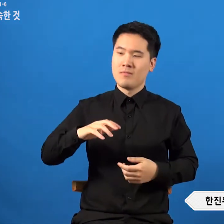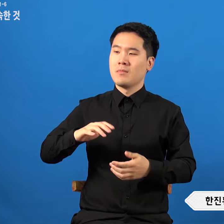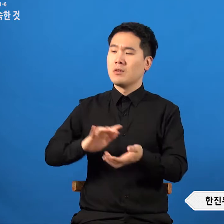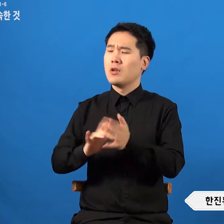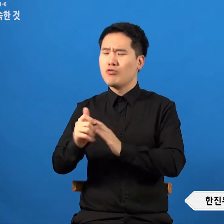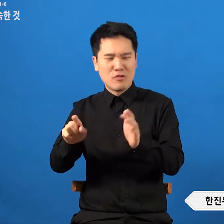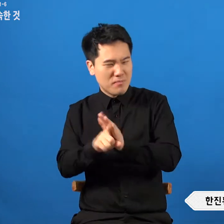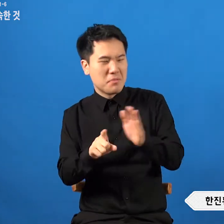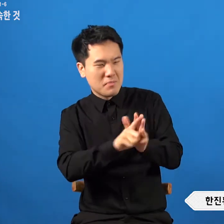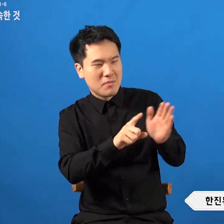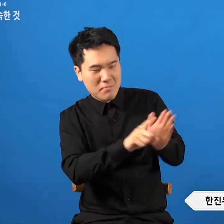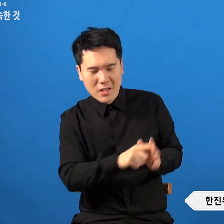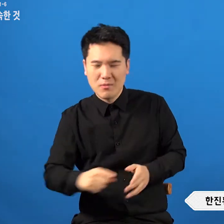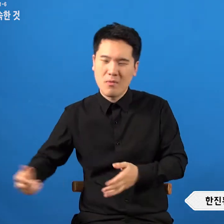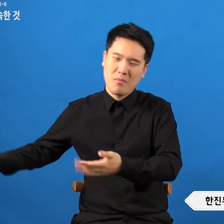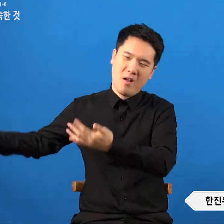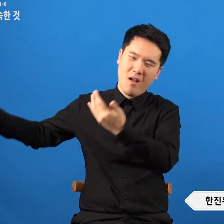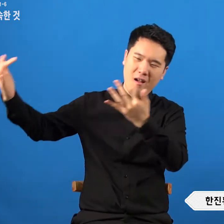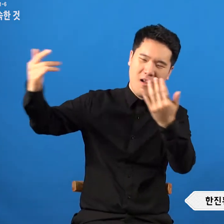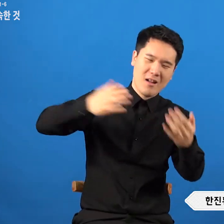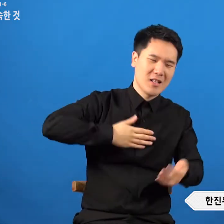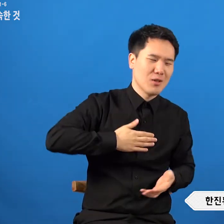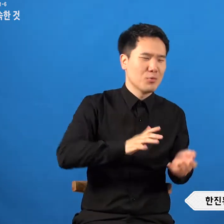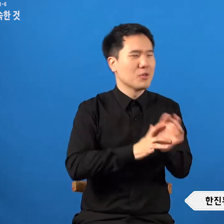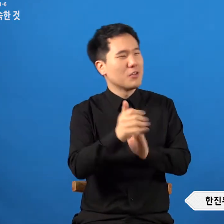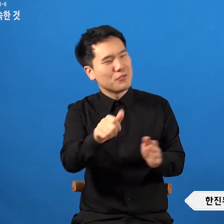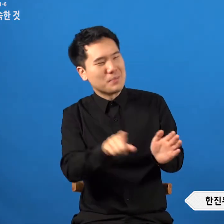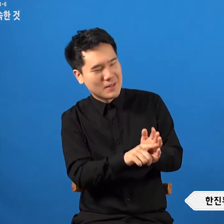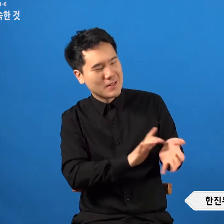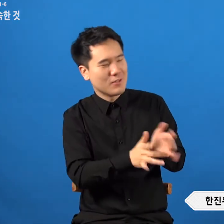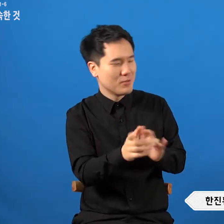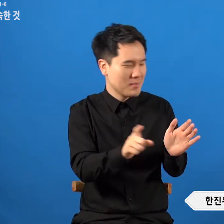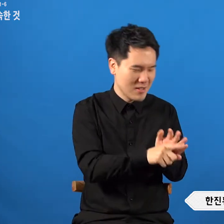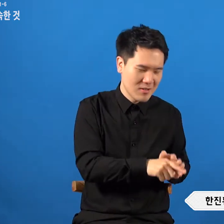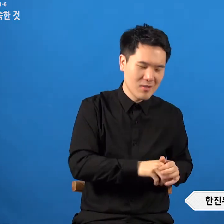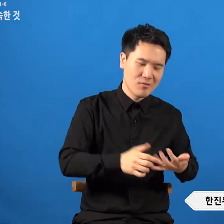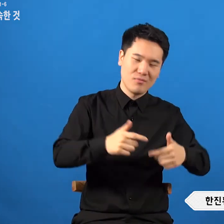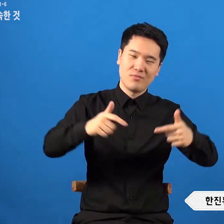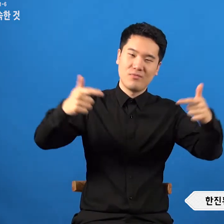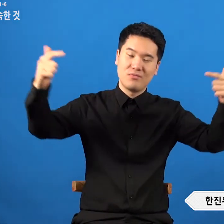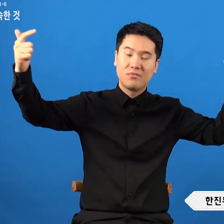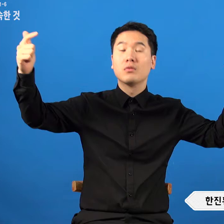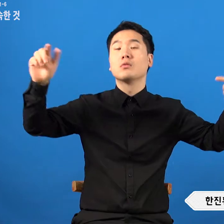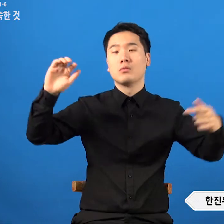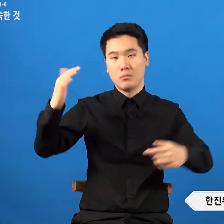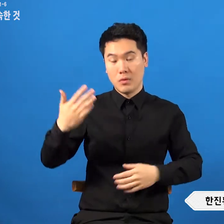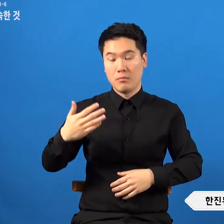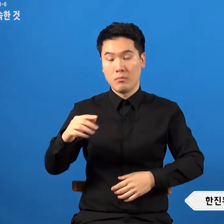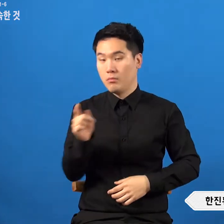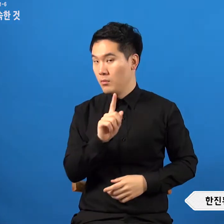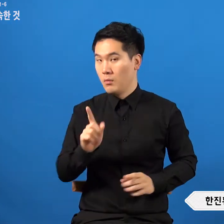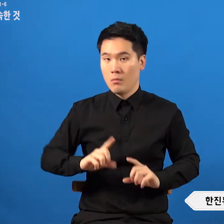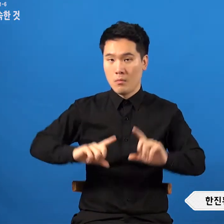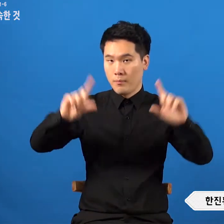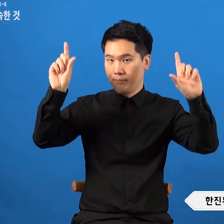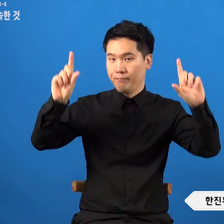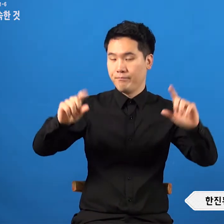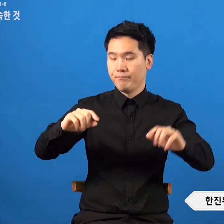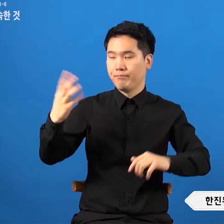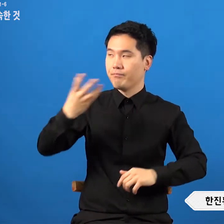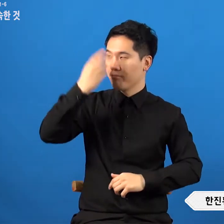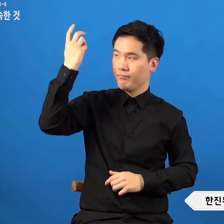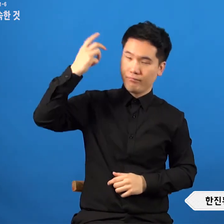예수를 믿겠다고 몰려들고 사마리아 성에 때 아닌 영적인 부흥이 일어나고 있었습니다. 그런데 어느